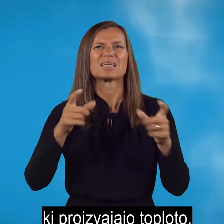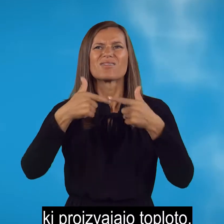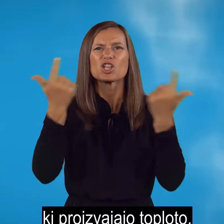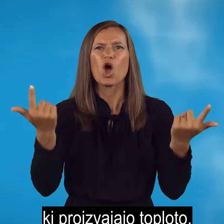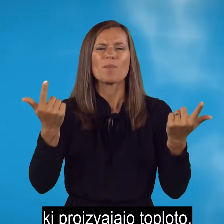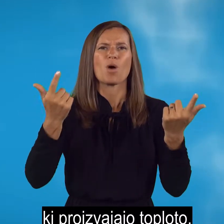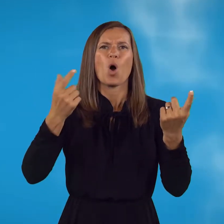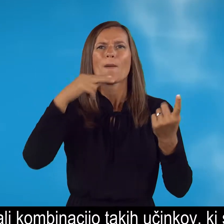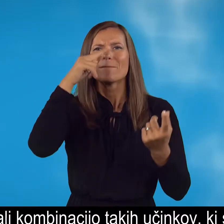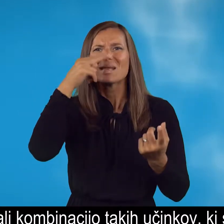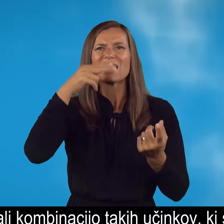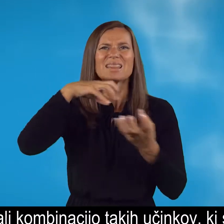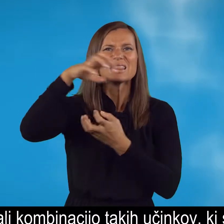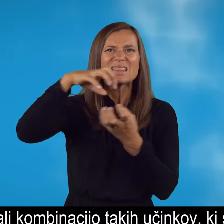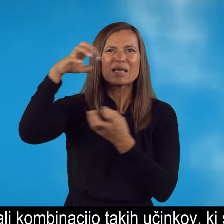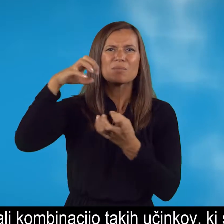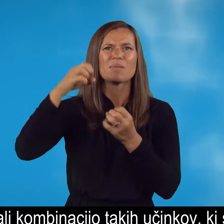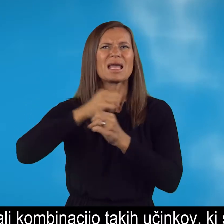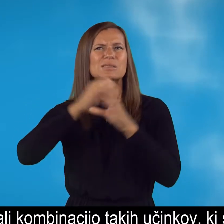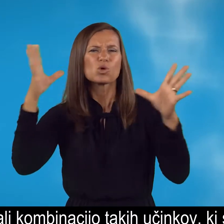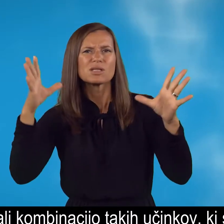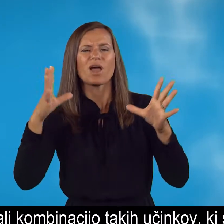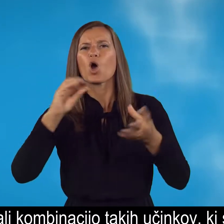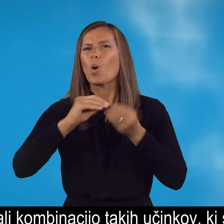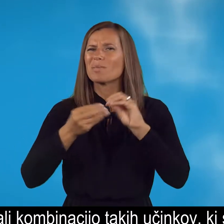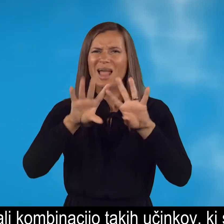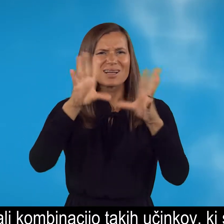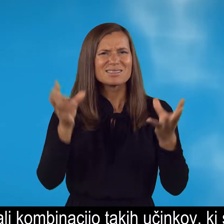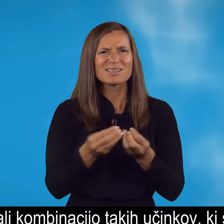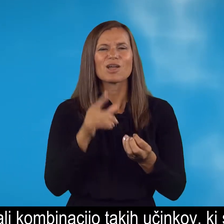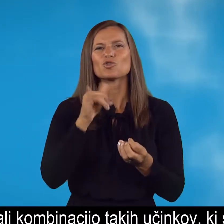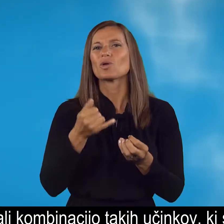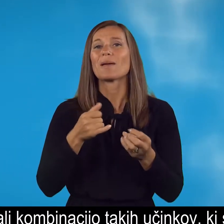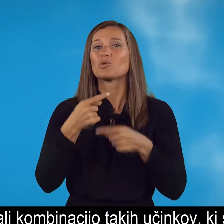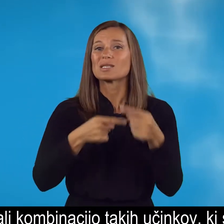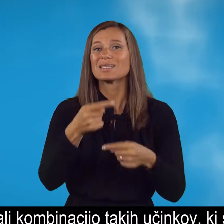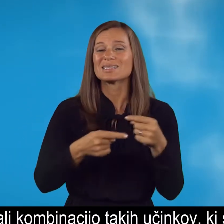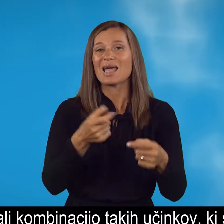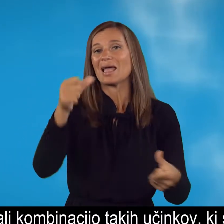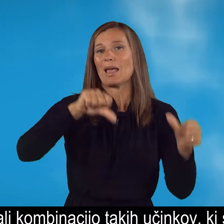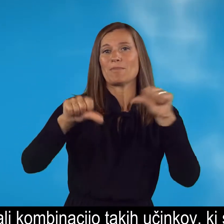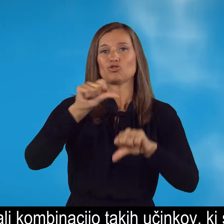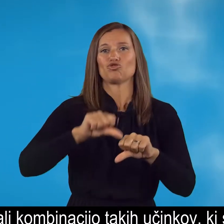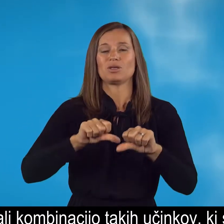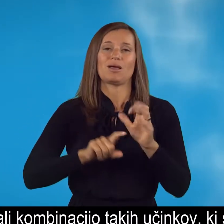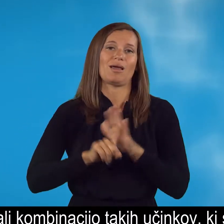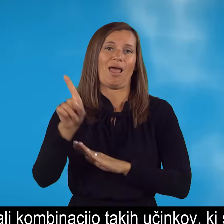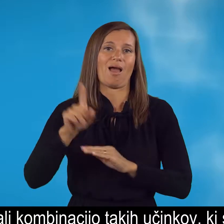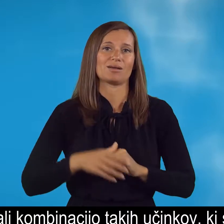dim, ali kombinacijo takih učinkov, ki so posledica eksotermnih kemičnih reakcij.